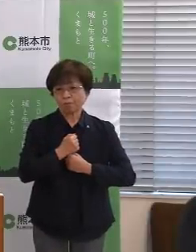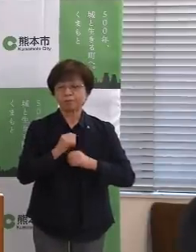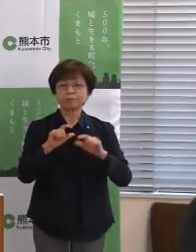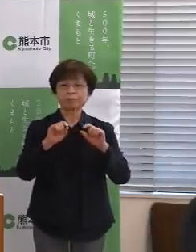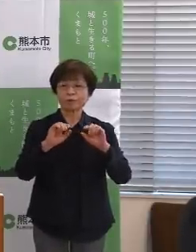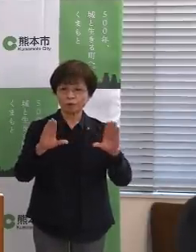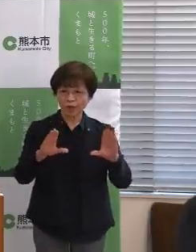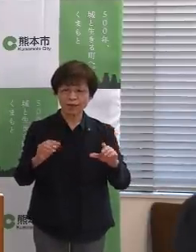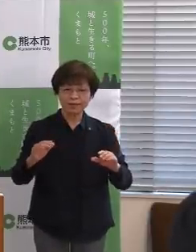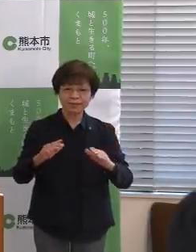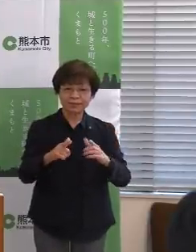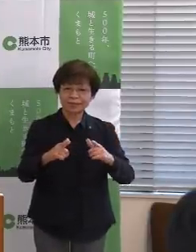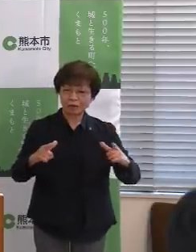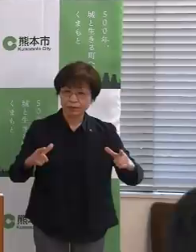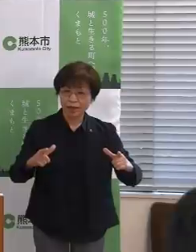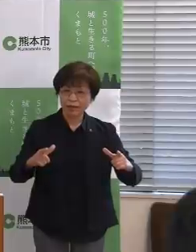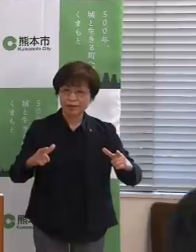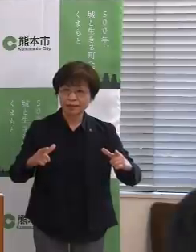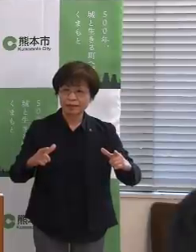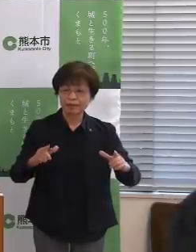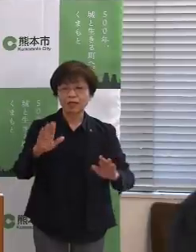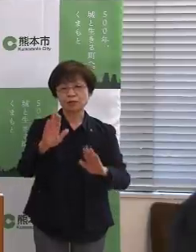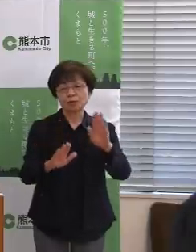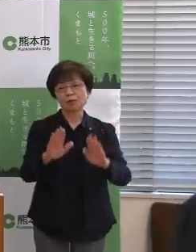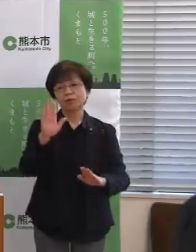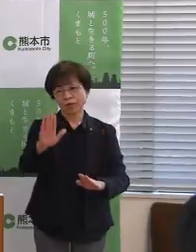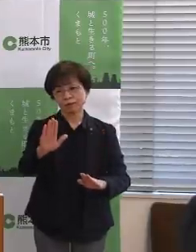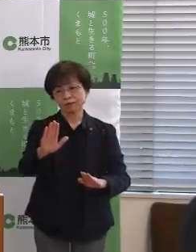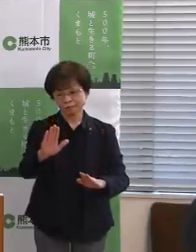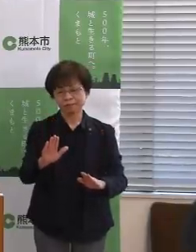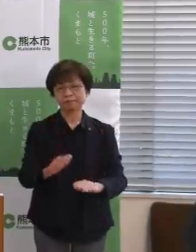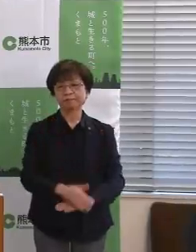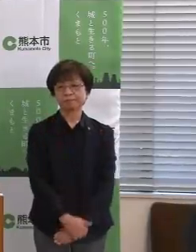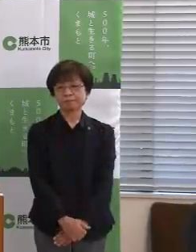るということには違いないということでございます。